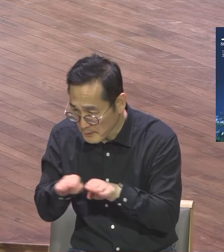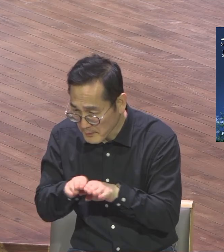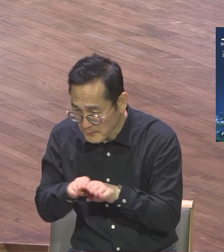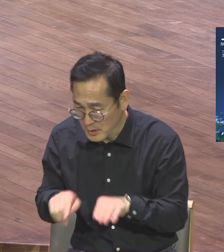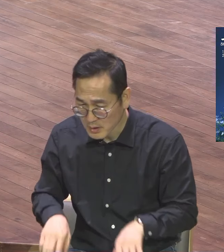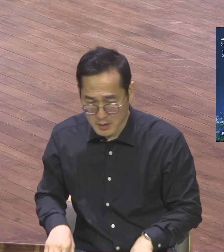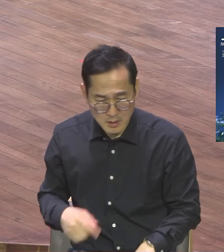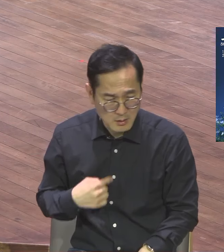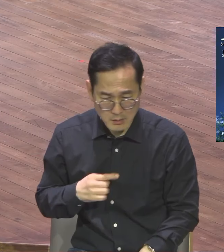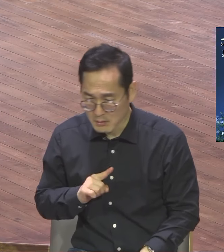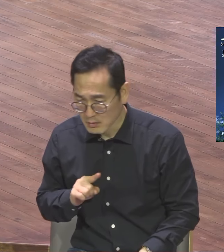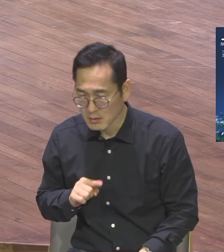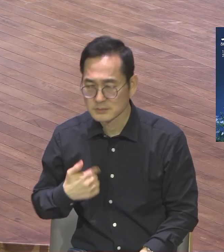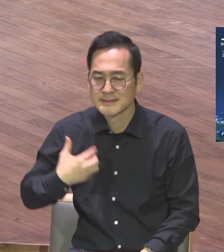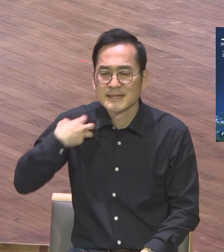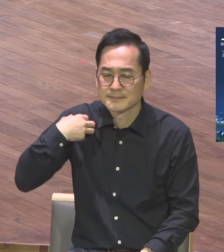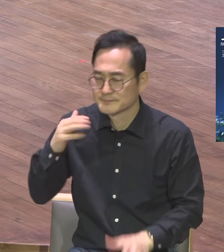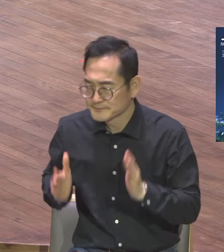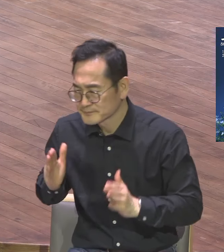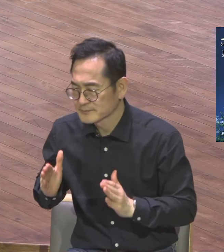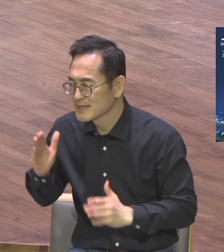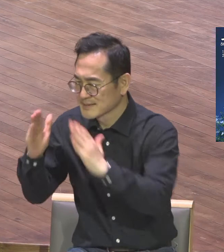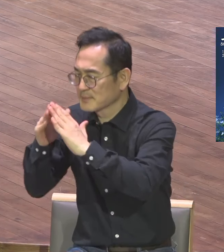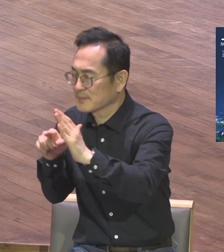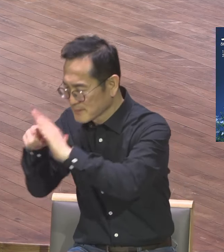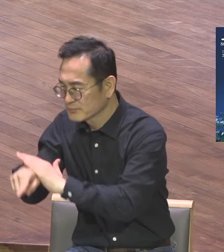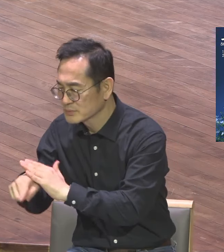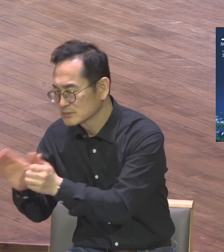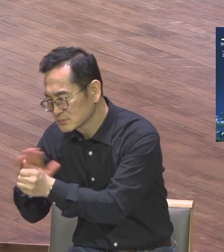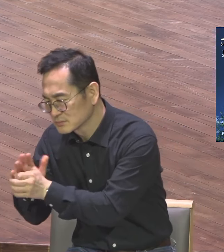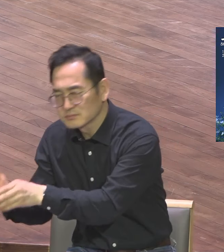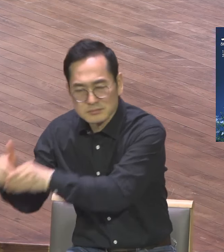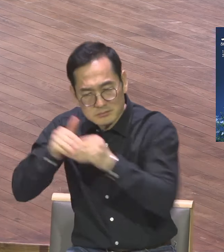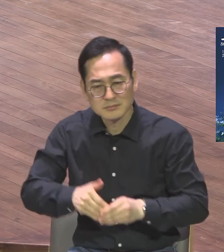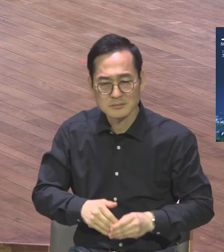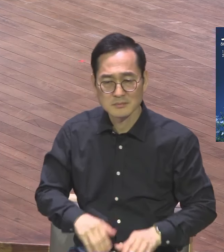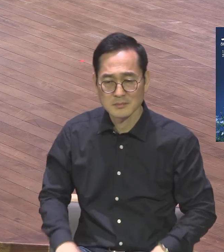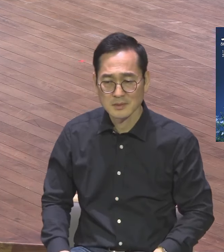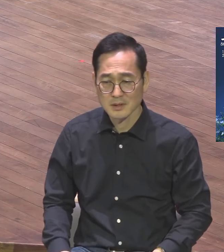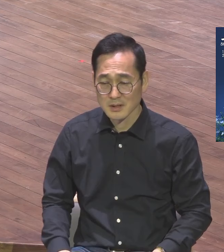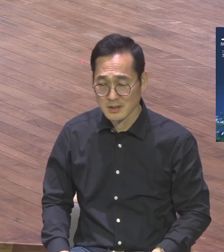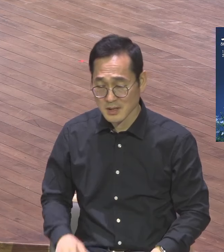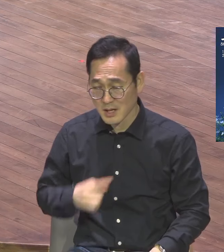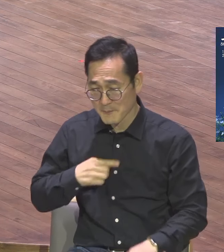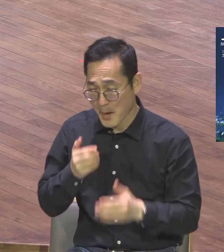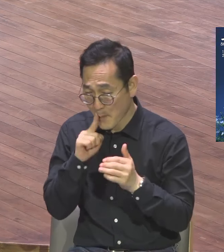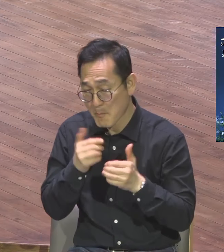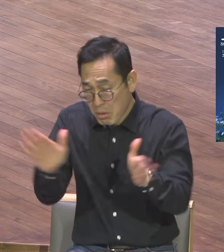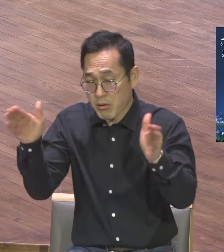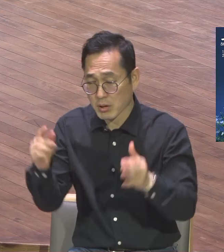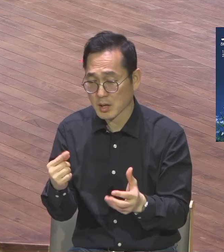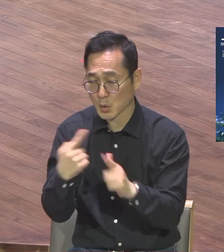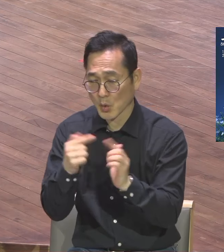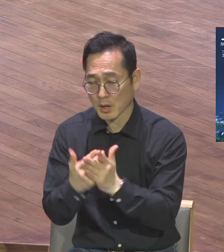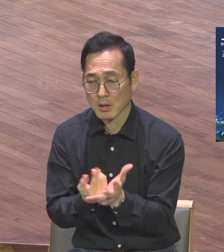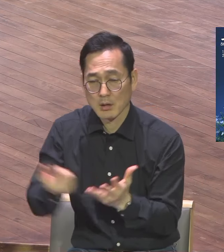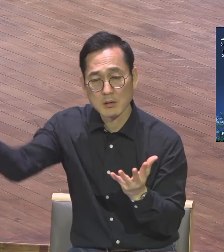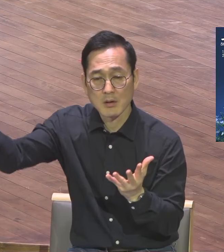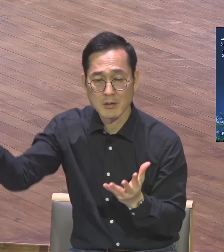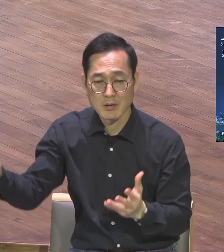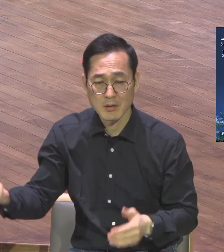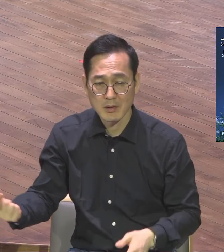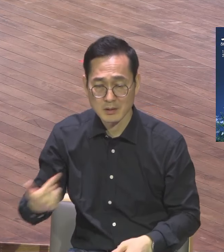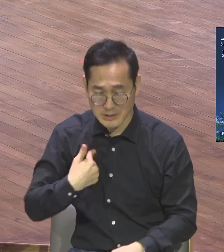책임져야 돼. 한 영혼을 실족시켜서 교회를 떠나겠다. 교회를 못 나오겠다. 돈